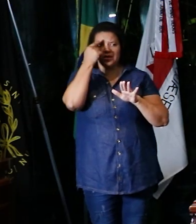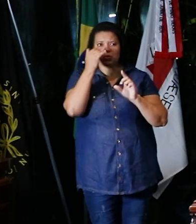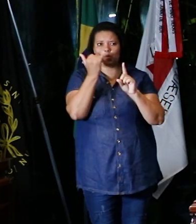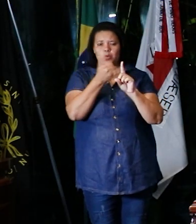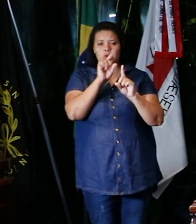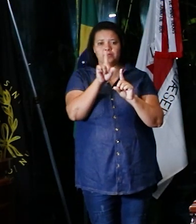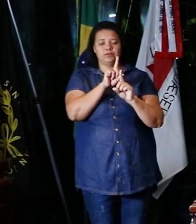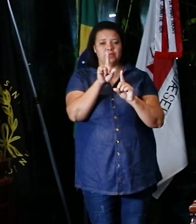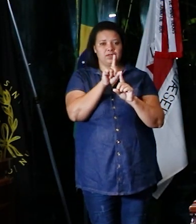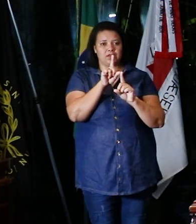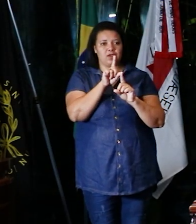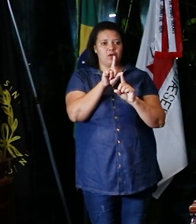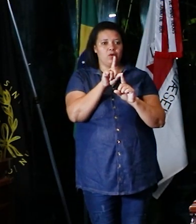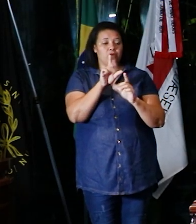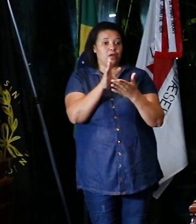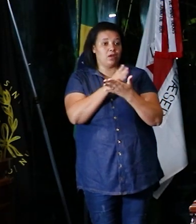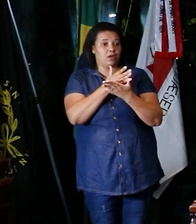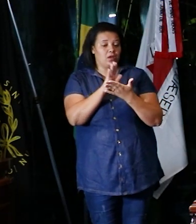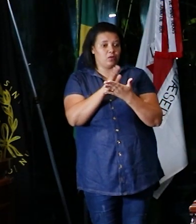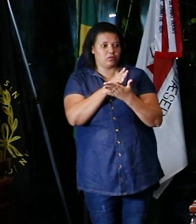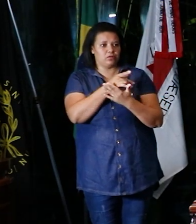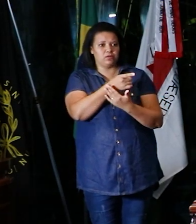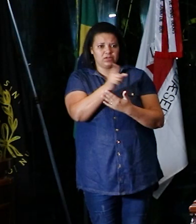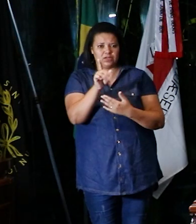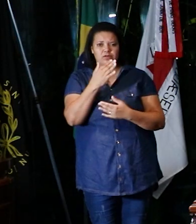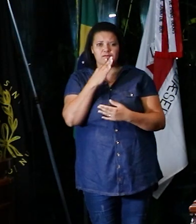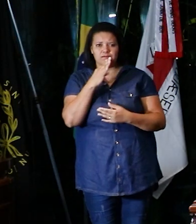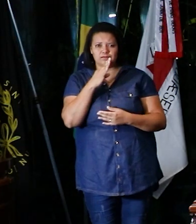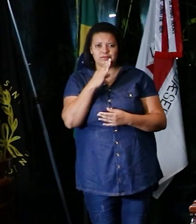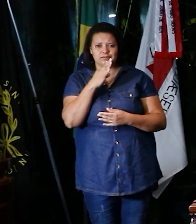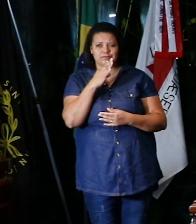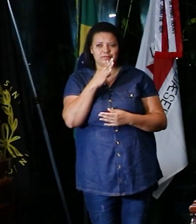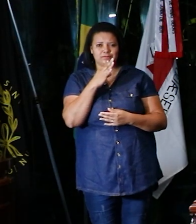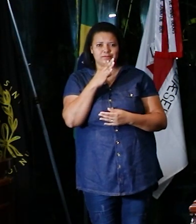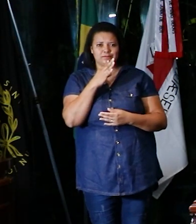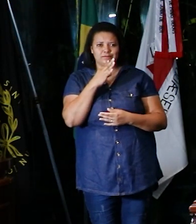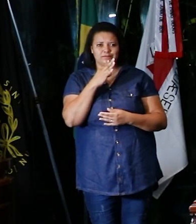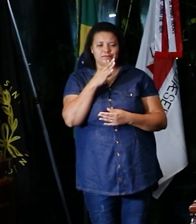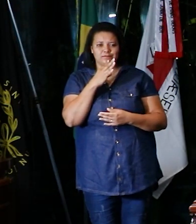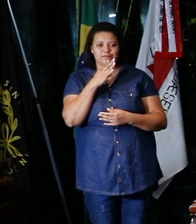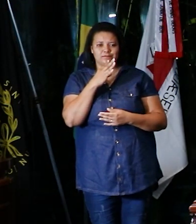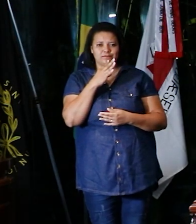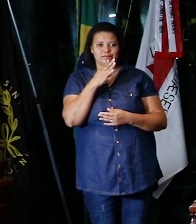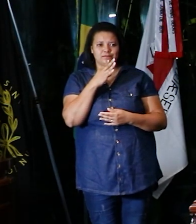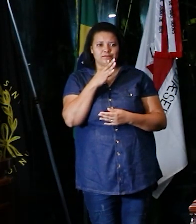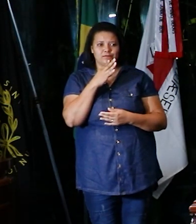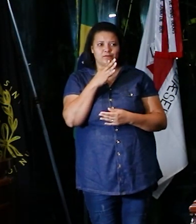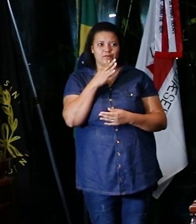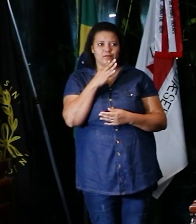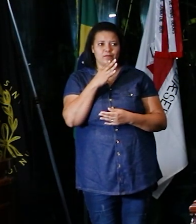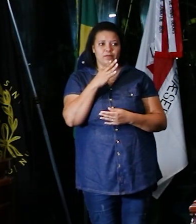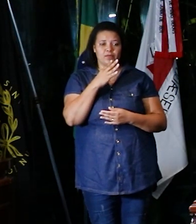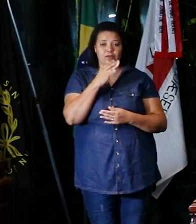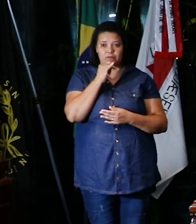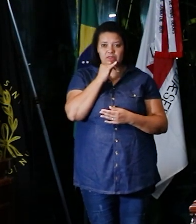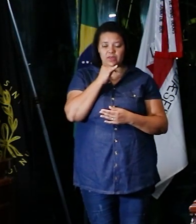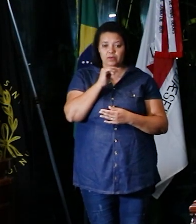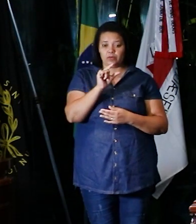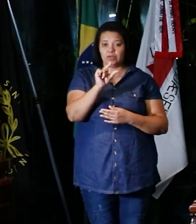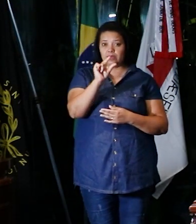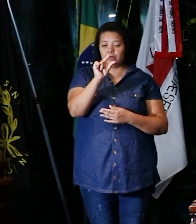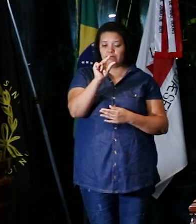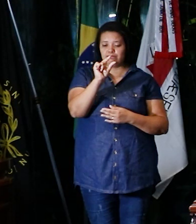E o Contos Plausíveis, vocês conhecem? Seriam quando é conto, é